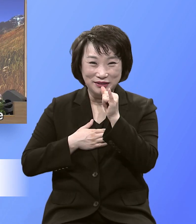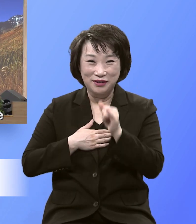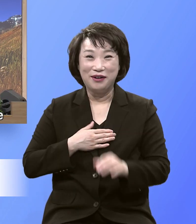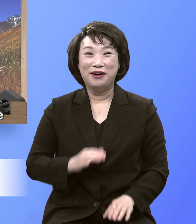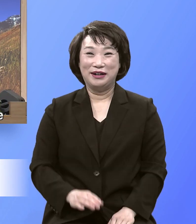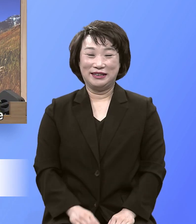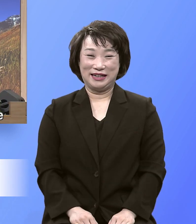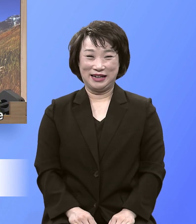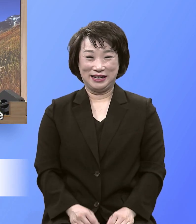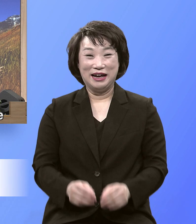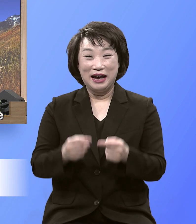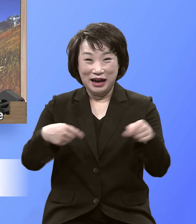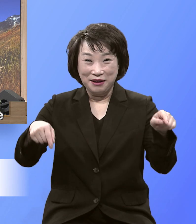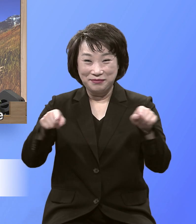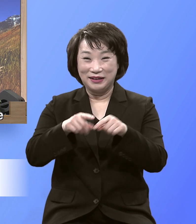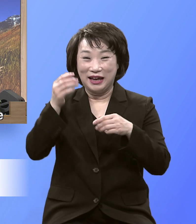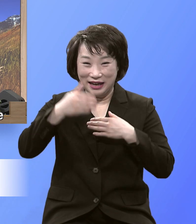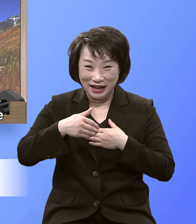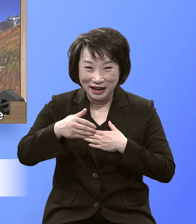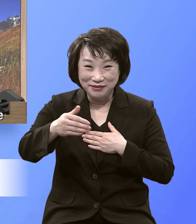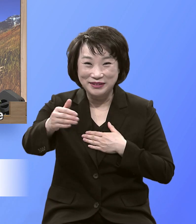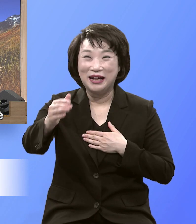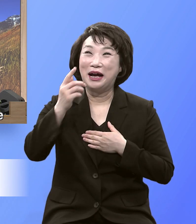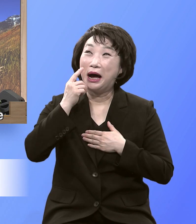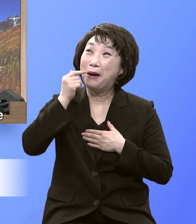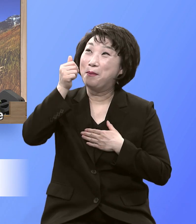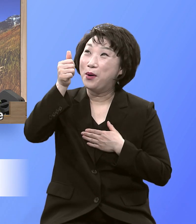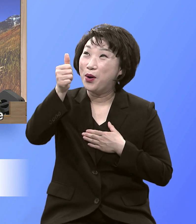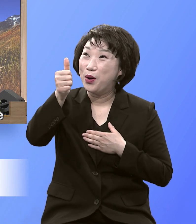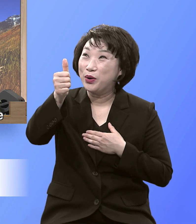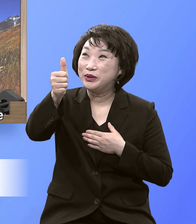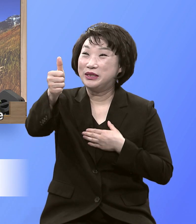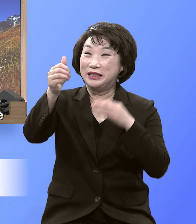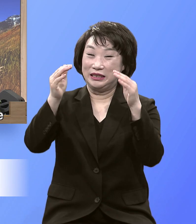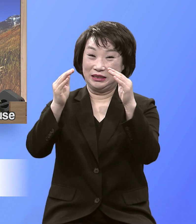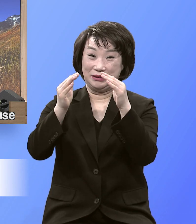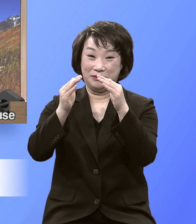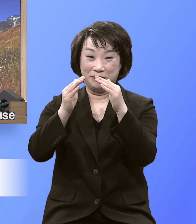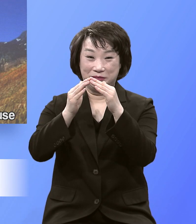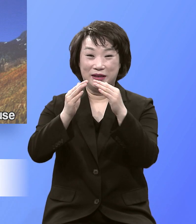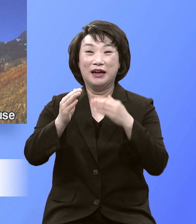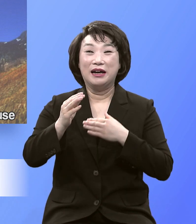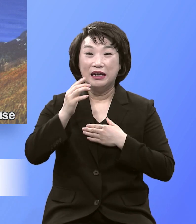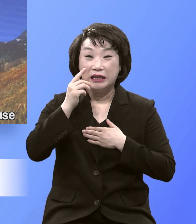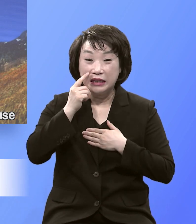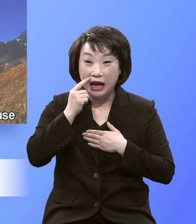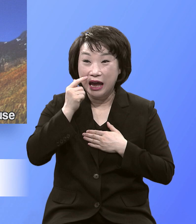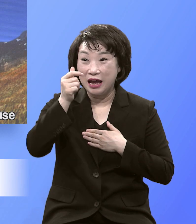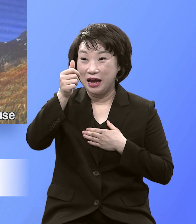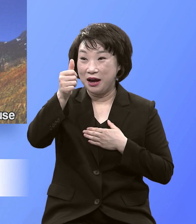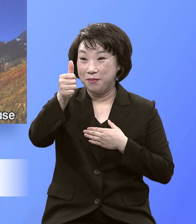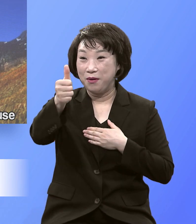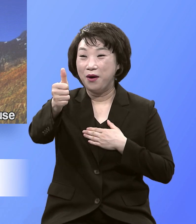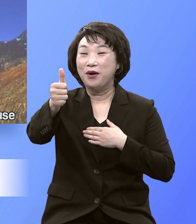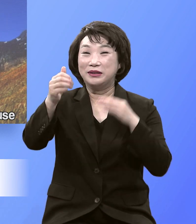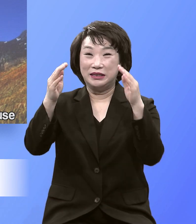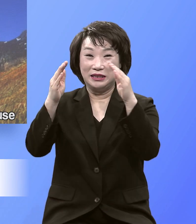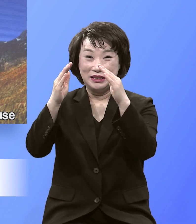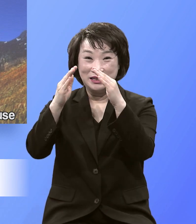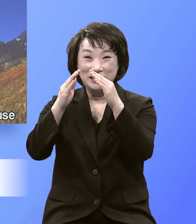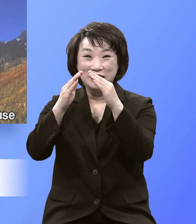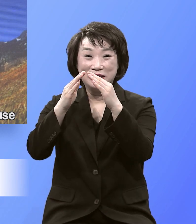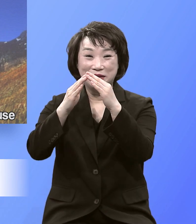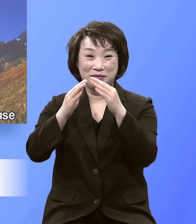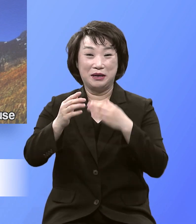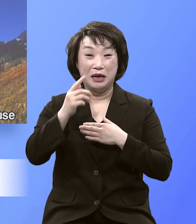함께 갑시다. 내 아버지 집, 내